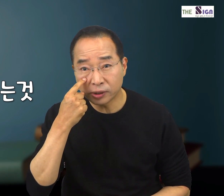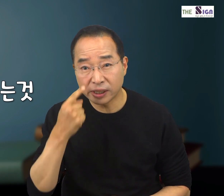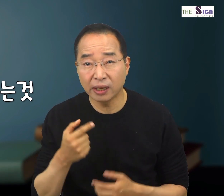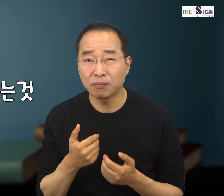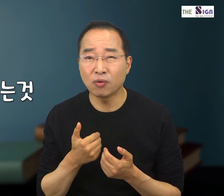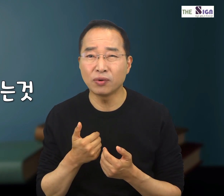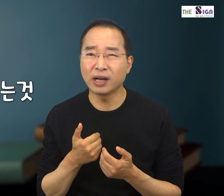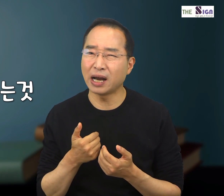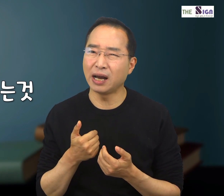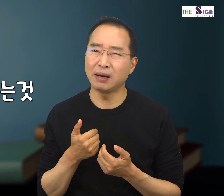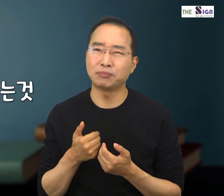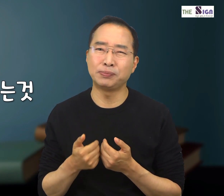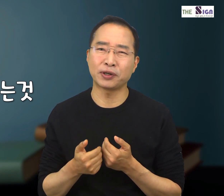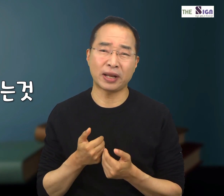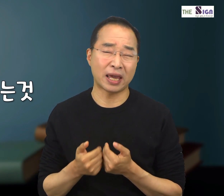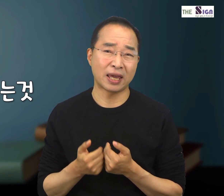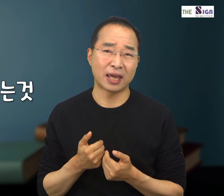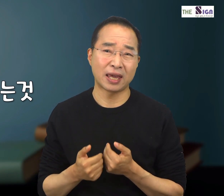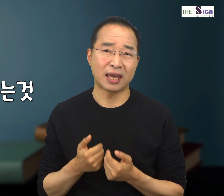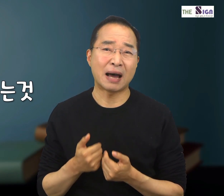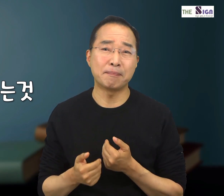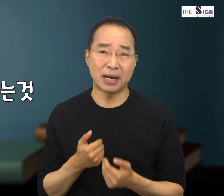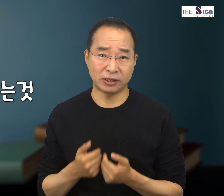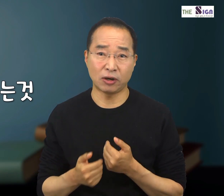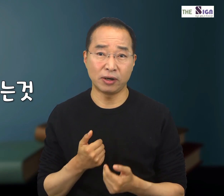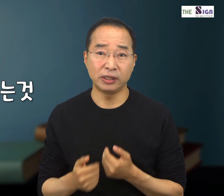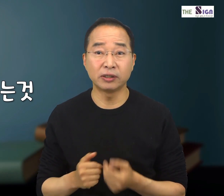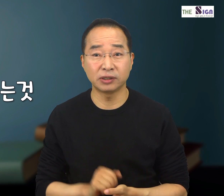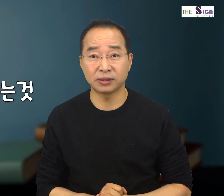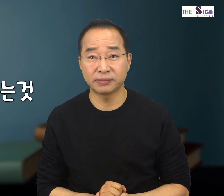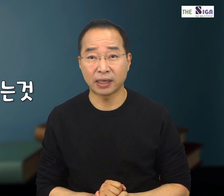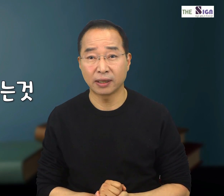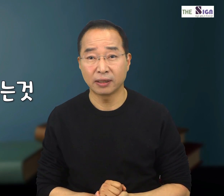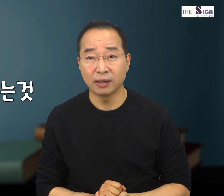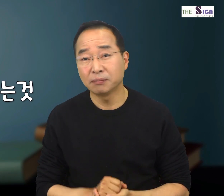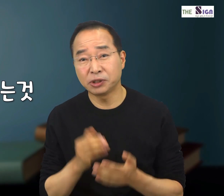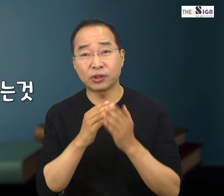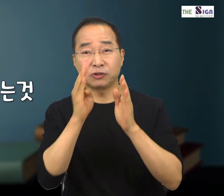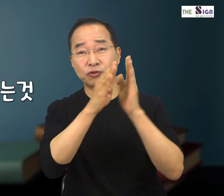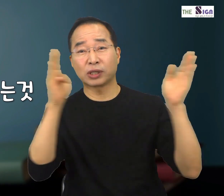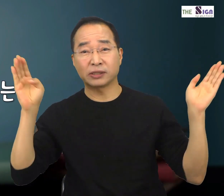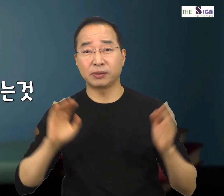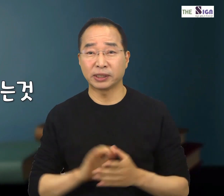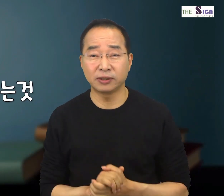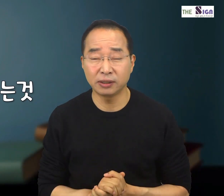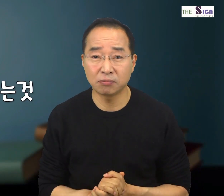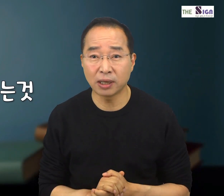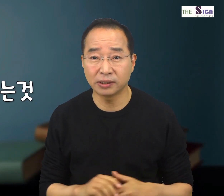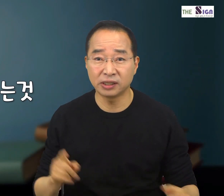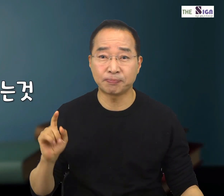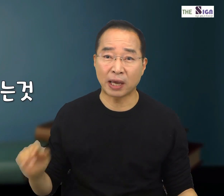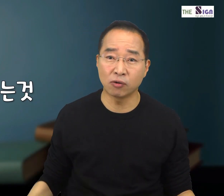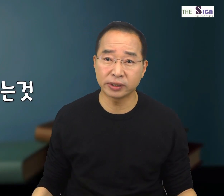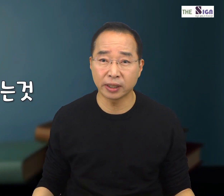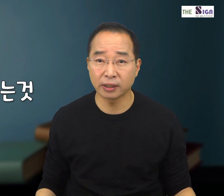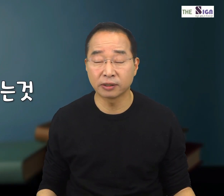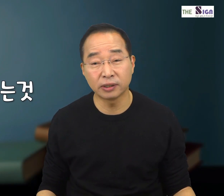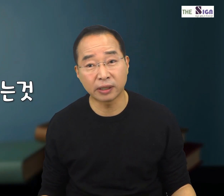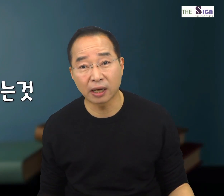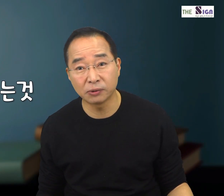보기에 뭔가 불편해, 안 맞아, 이런 뜻입니다. 미술관을 쭉 갔어요. 봤더니 뭐 이게 100억이래. 그런데 내가 볼